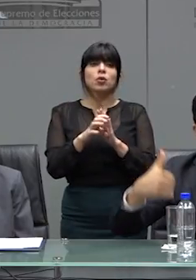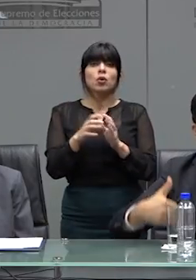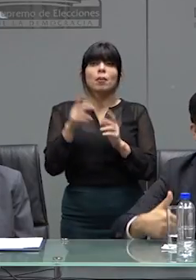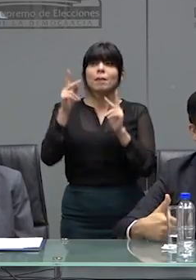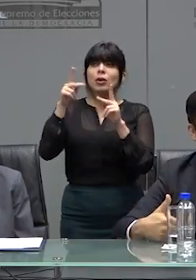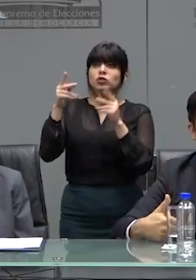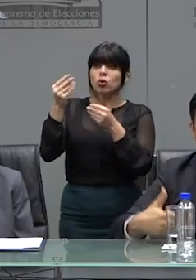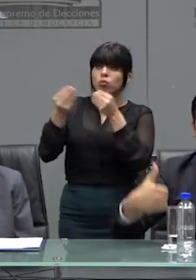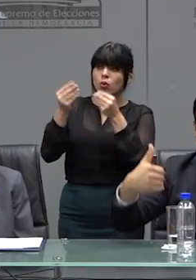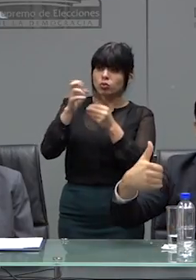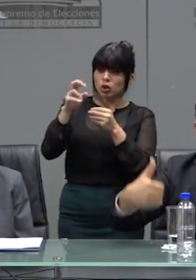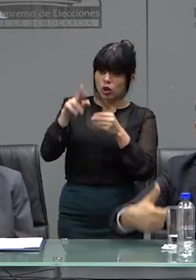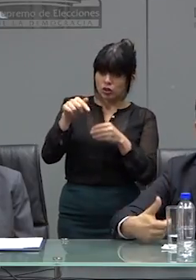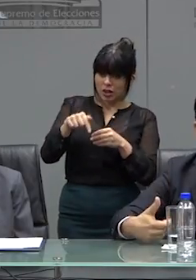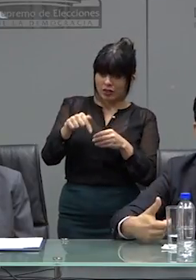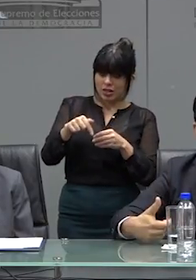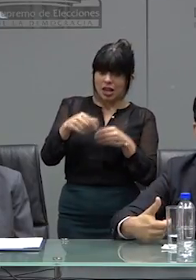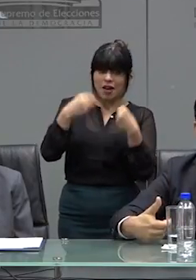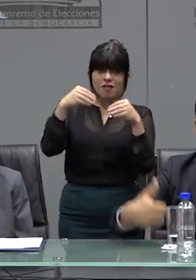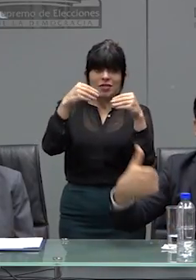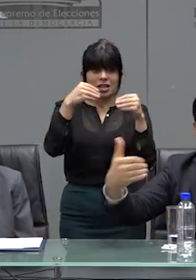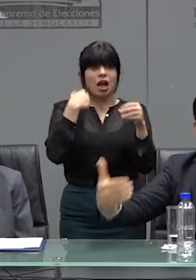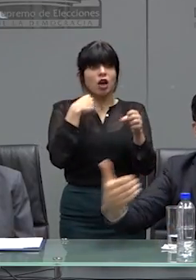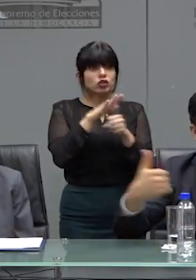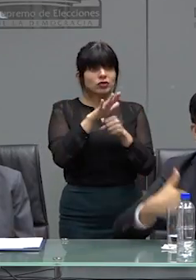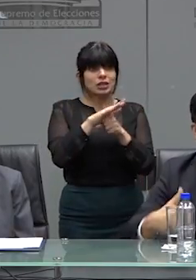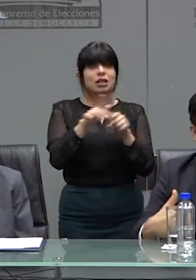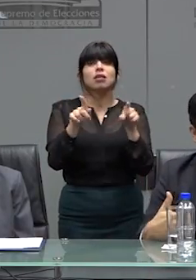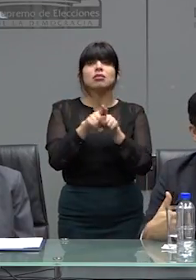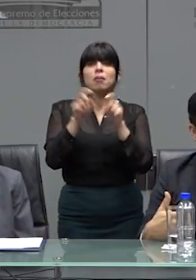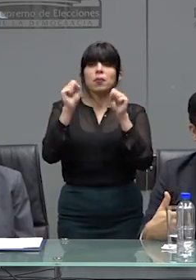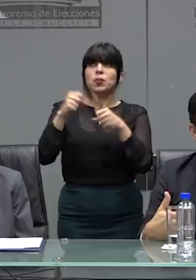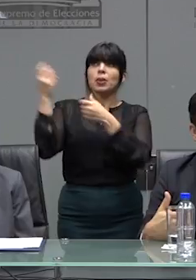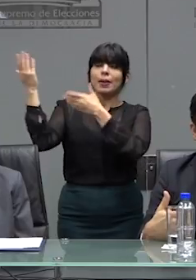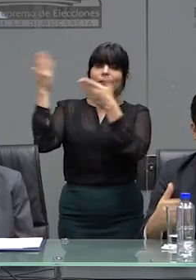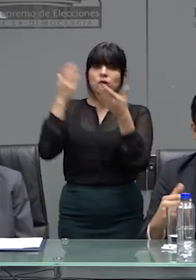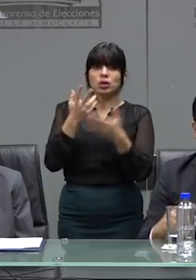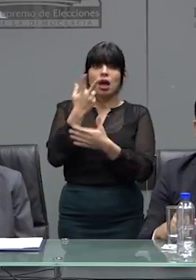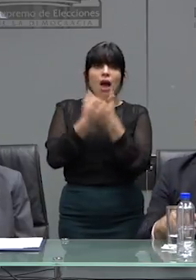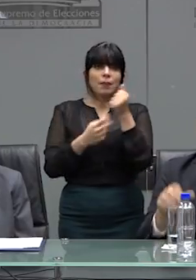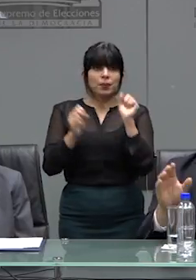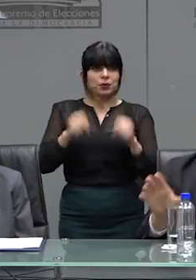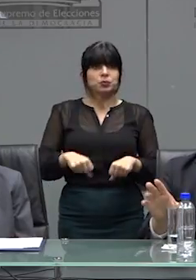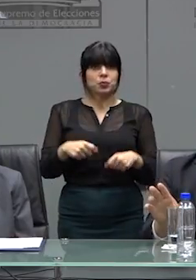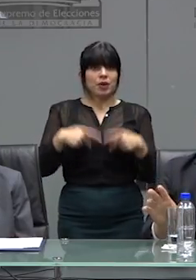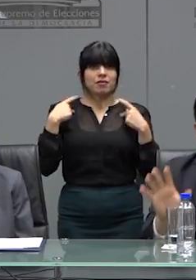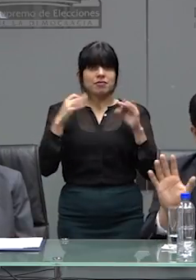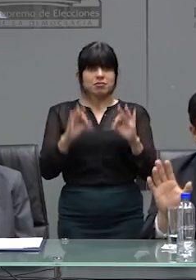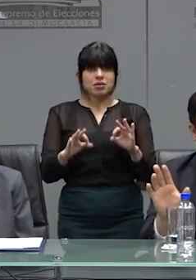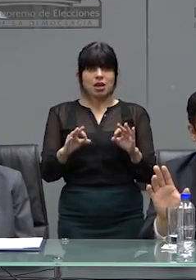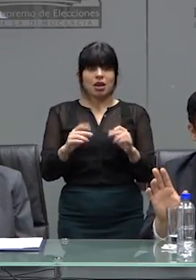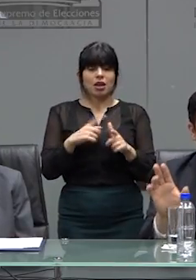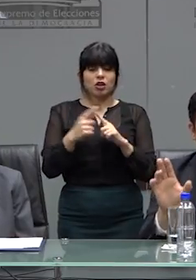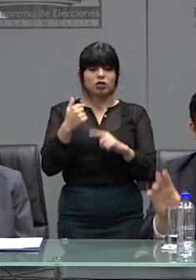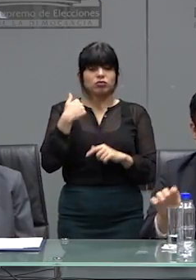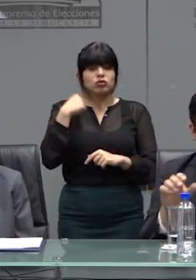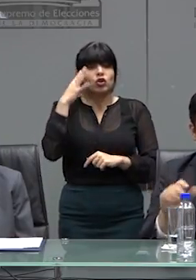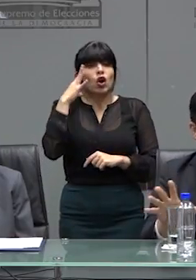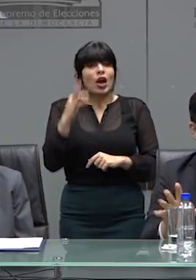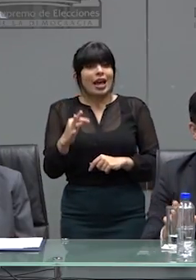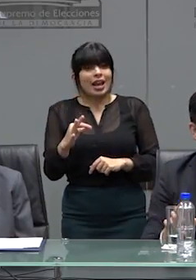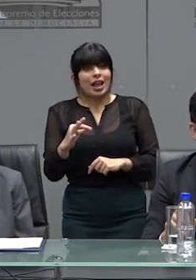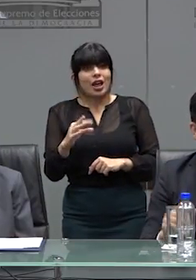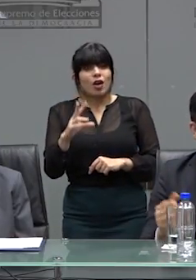quienes producen en Costa Rica, para el mercado local y también para importar. Entonces, no deberíamos, creo yo, entrar